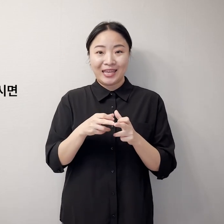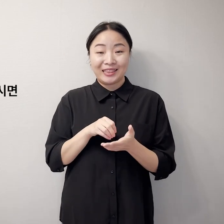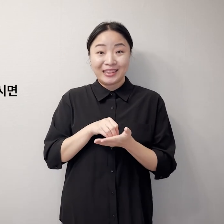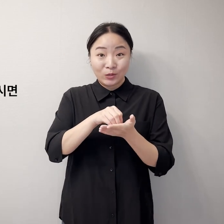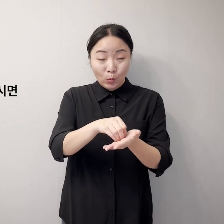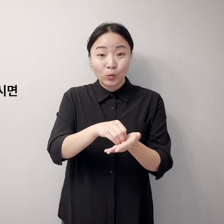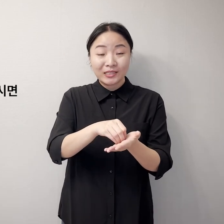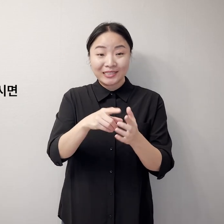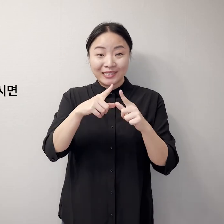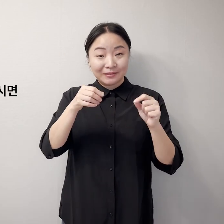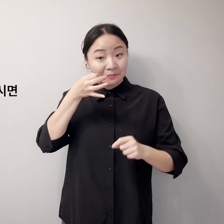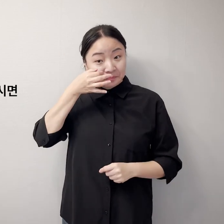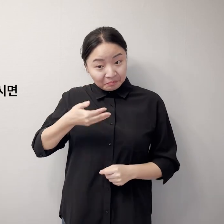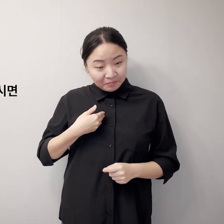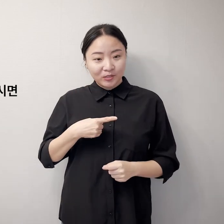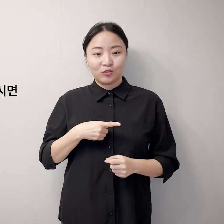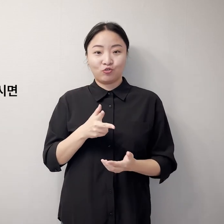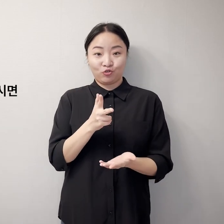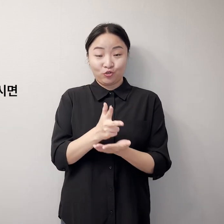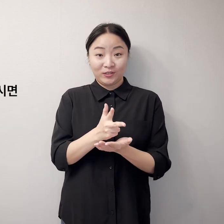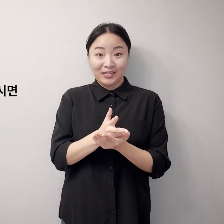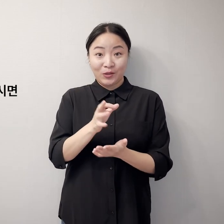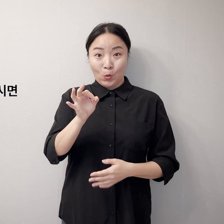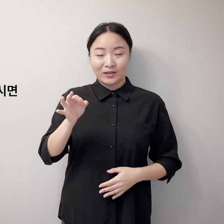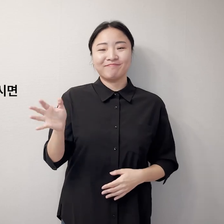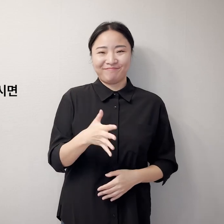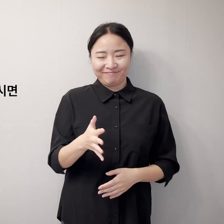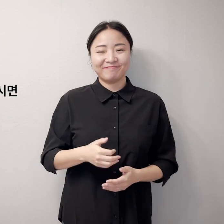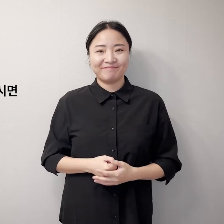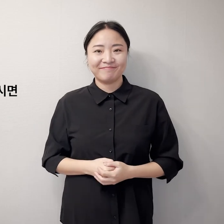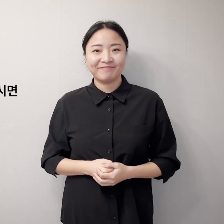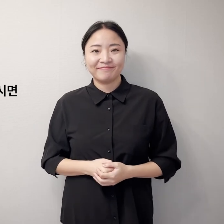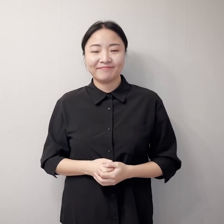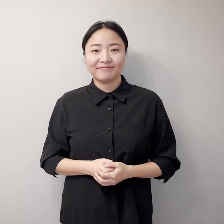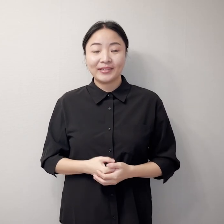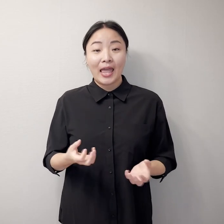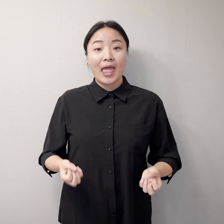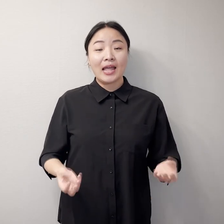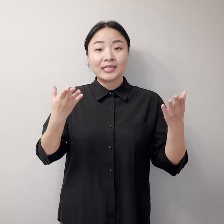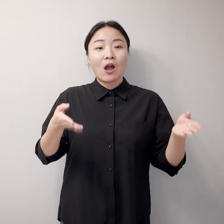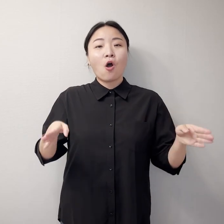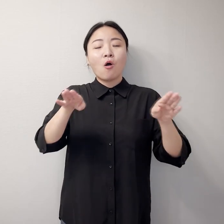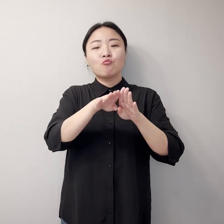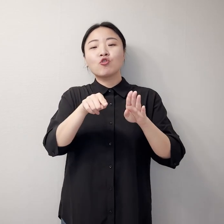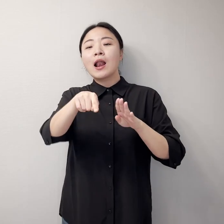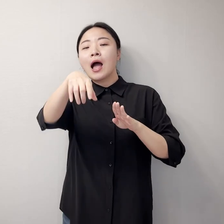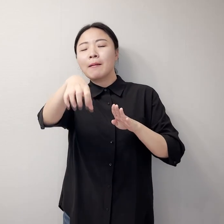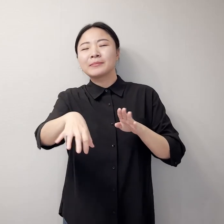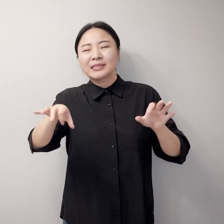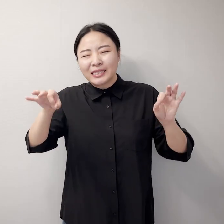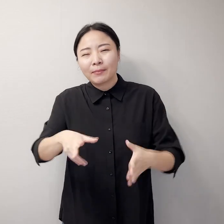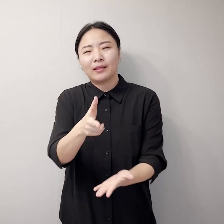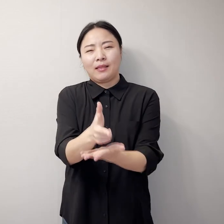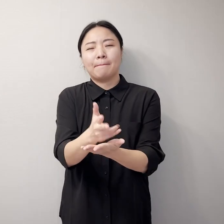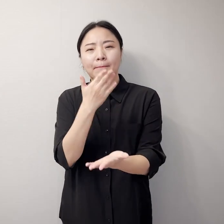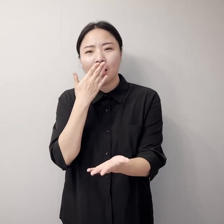제시해 주시면 주차요금이 면제됩니다 행사 건물 앞 잠시 정차가 가능하며